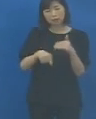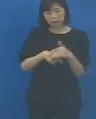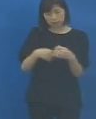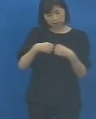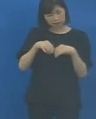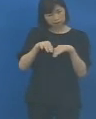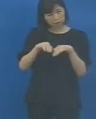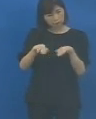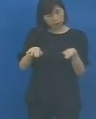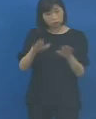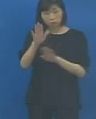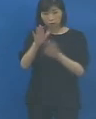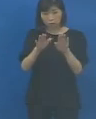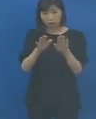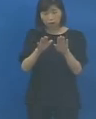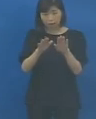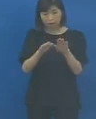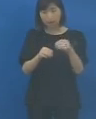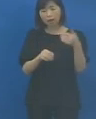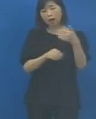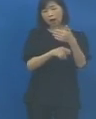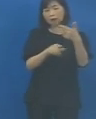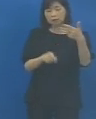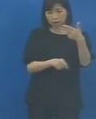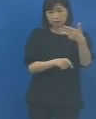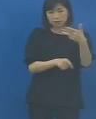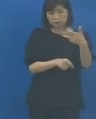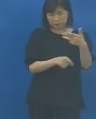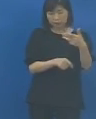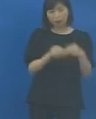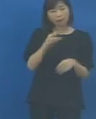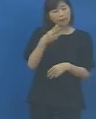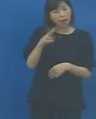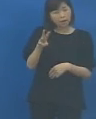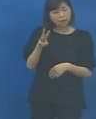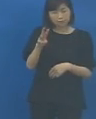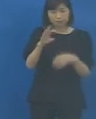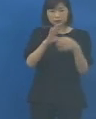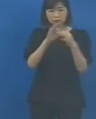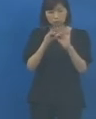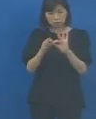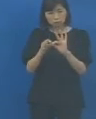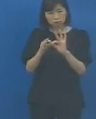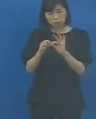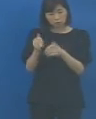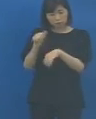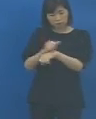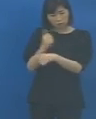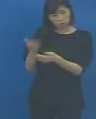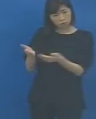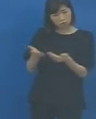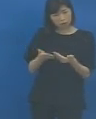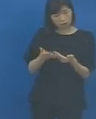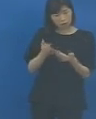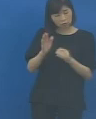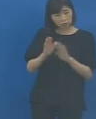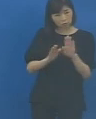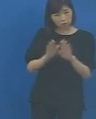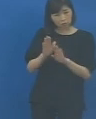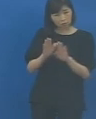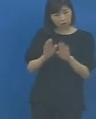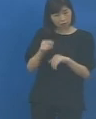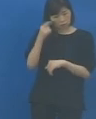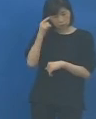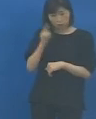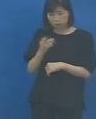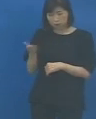来月からまたパラリンピックのキャンプの受け入れもあったとかと思うんですけど、そのあたり県としては受け入れられる考えなんでしょうか？ パラリンピ